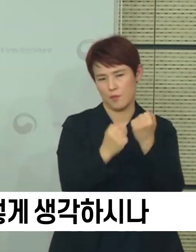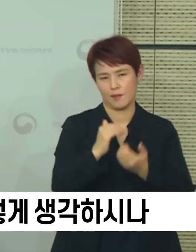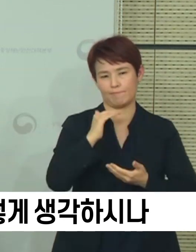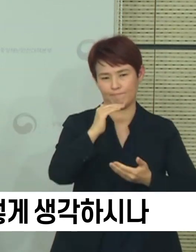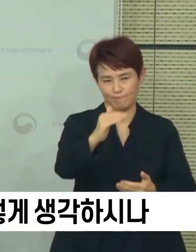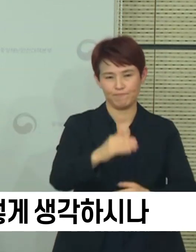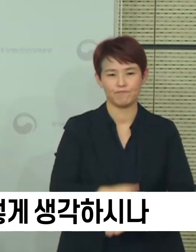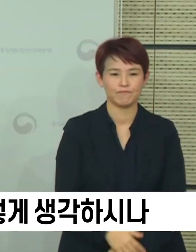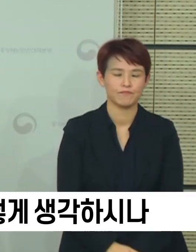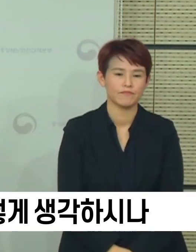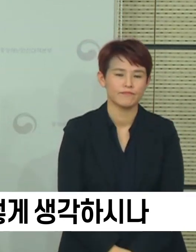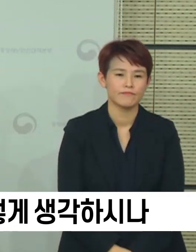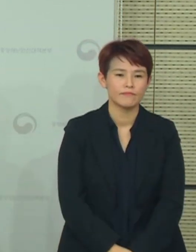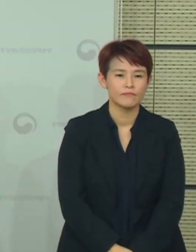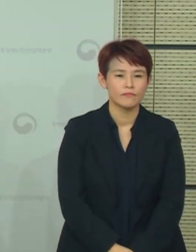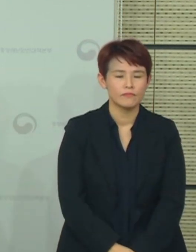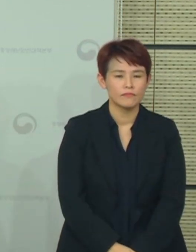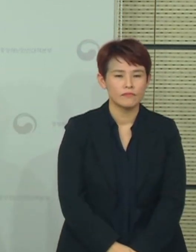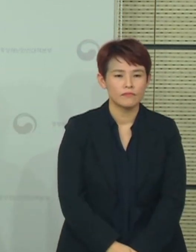확인을 해드리도록 하겠습니다.